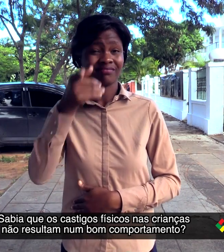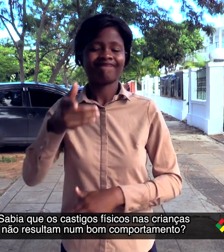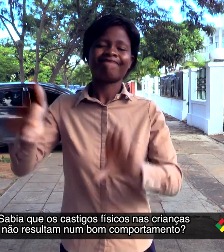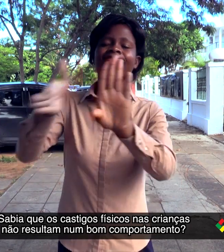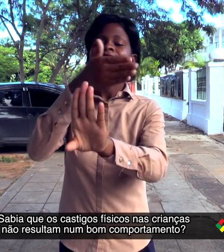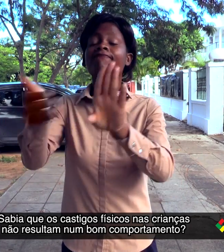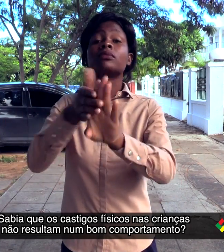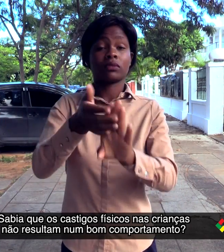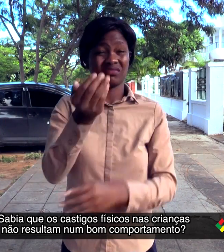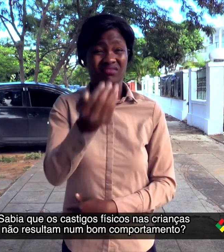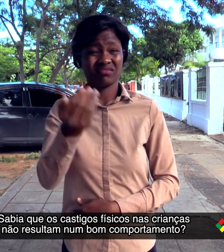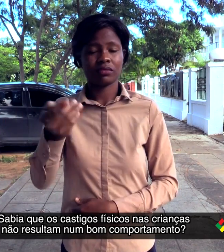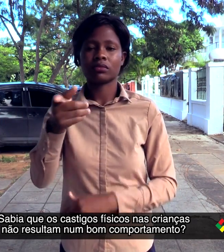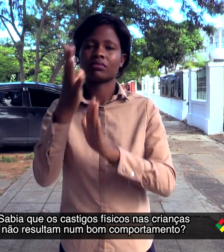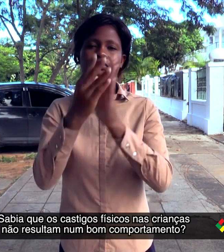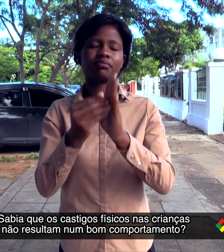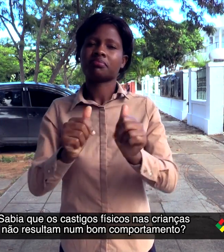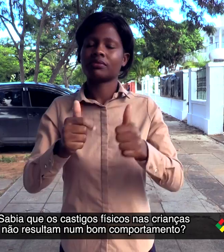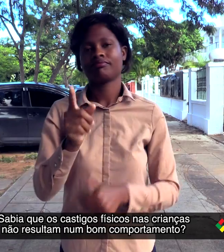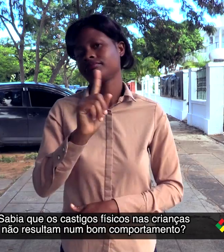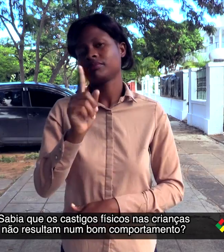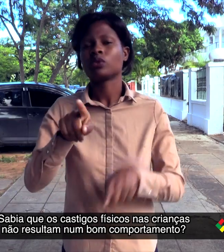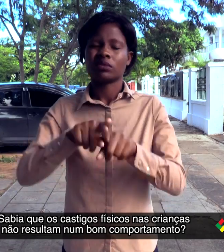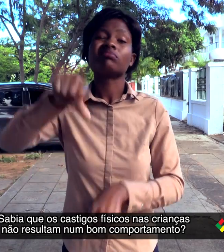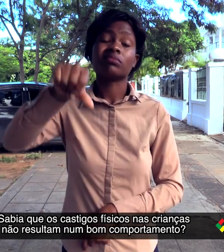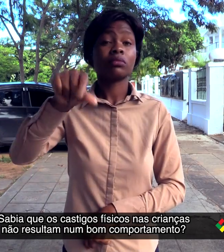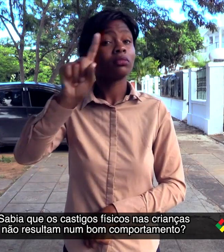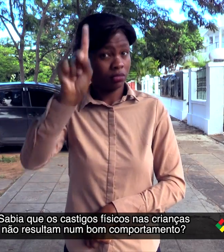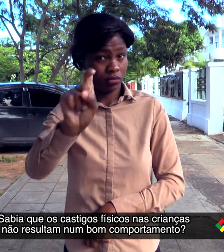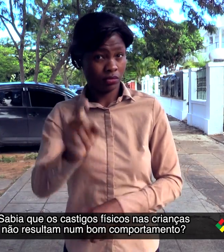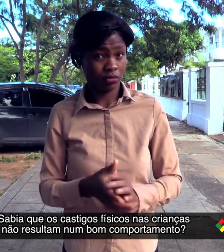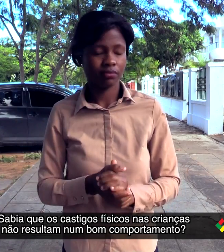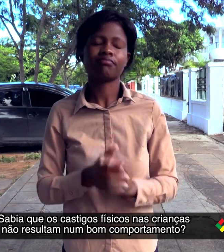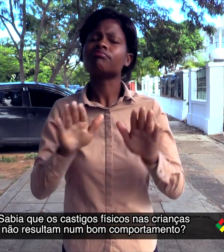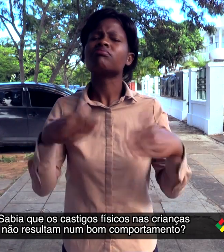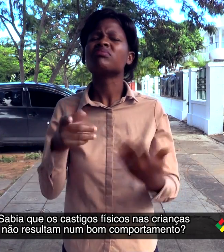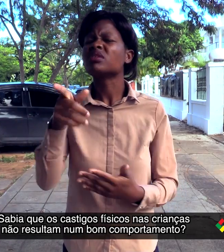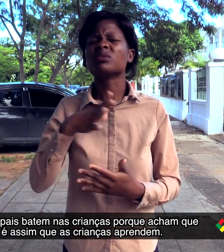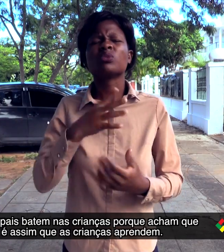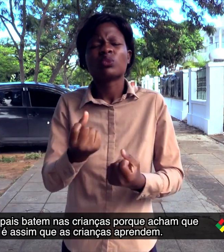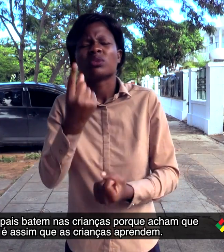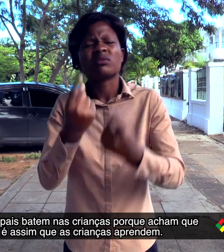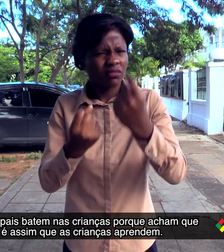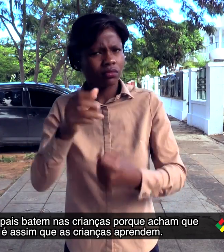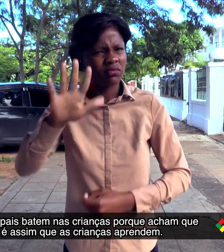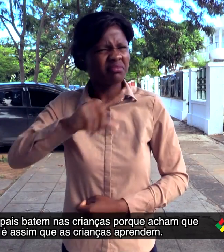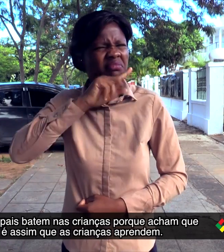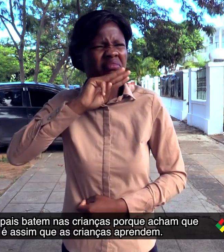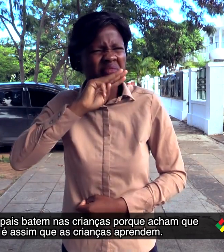Sabia que os castigos físicos nas crianças não resultam num bom comportamento? Alguns pais batem nas crianças